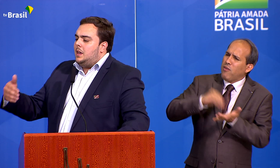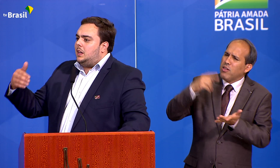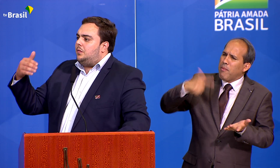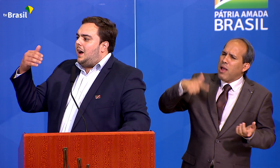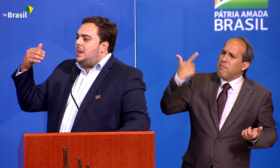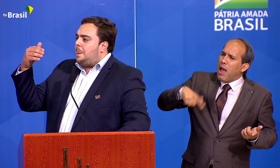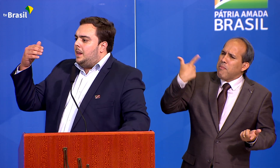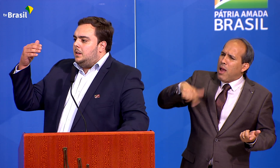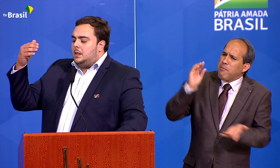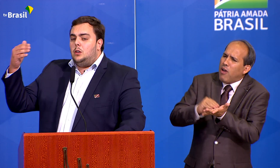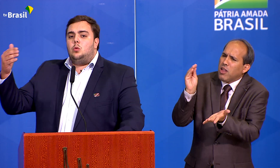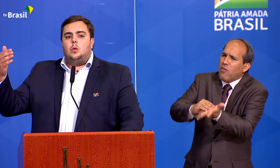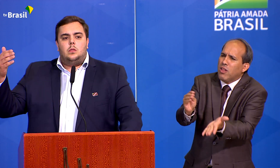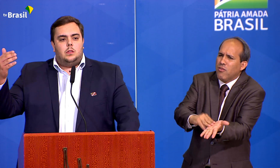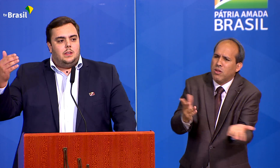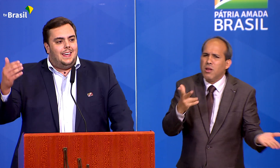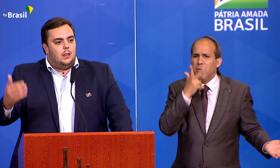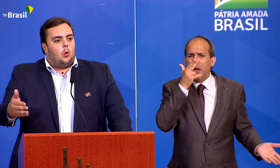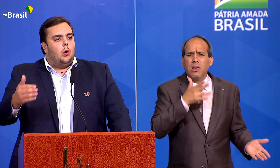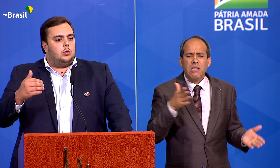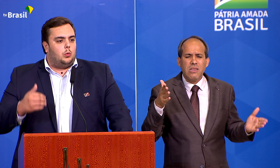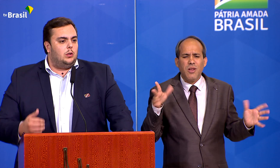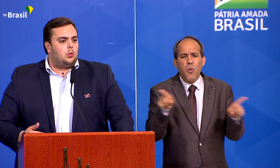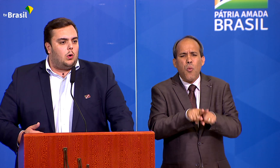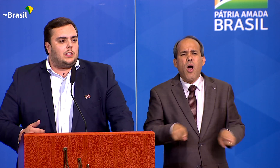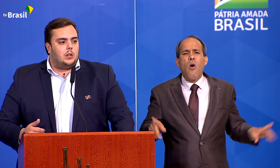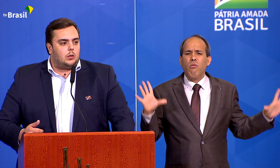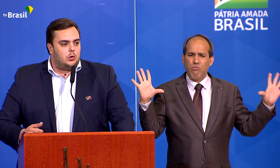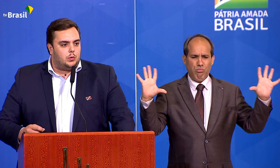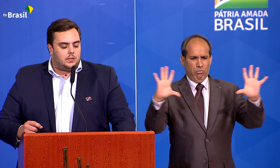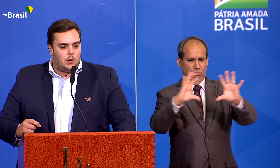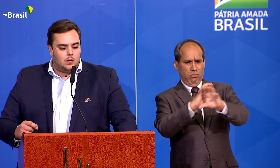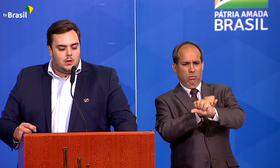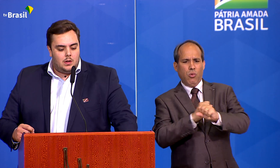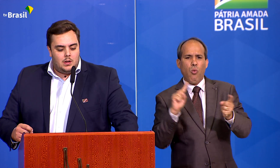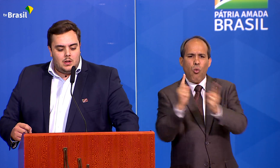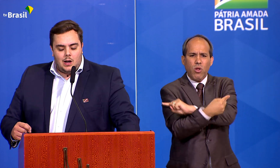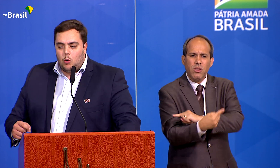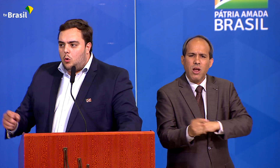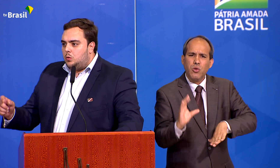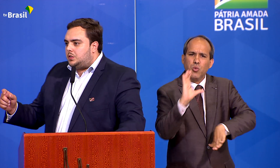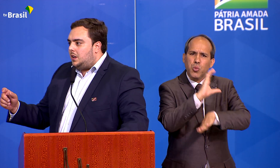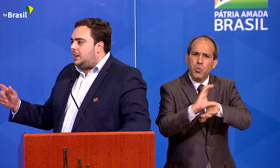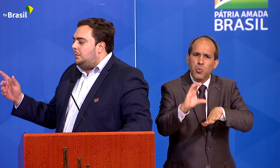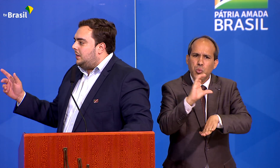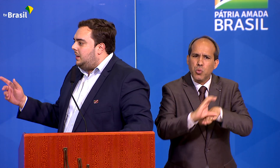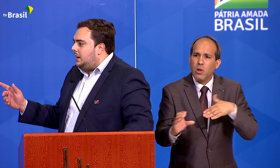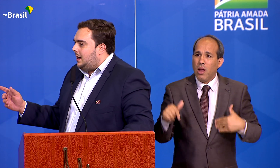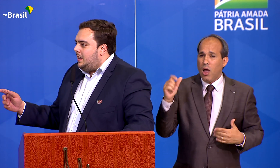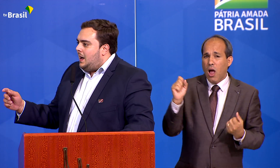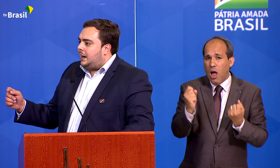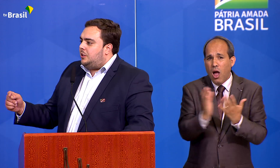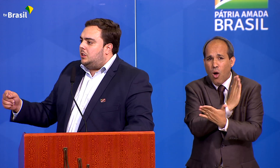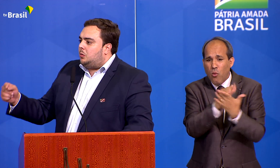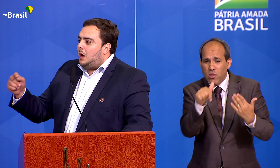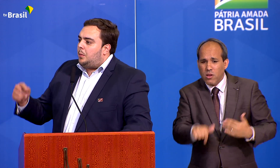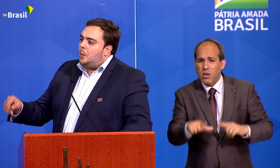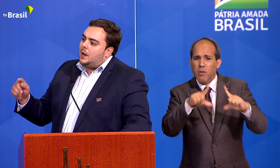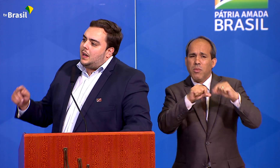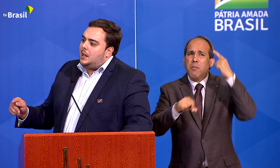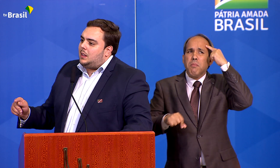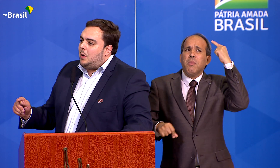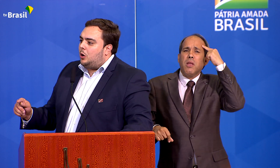avançando e que vai indo de encontro indo contra a nossa Constituição em alguns aqui em Brasília